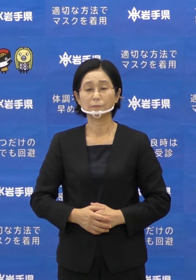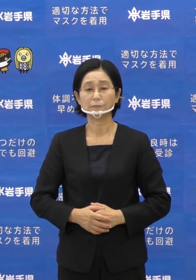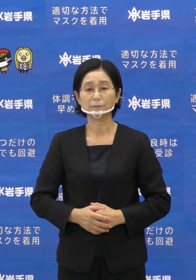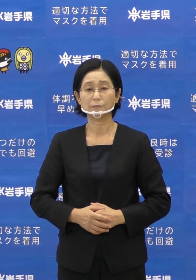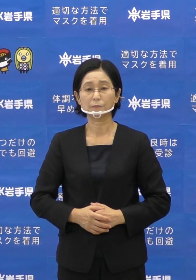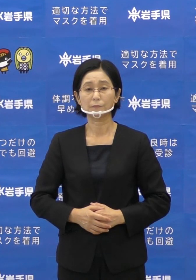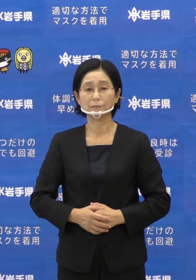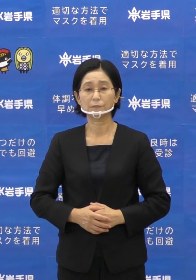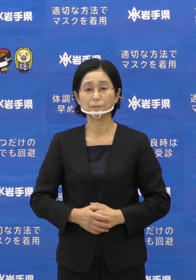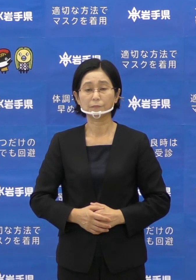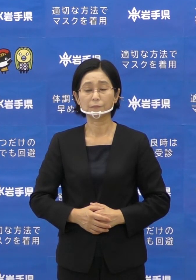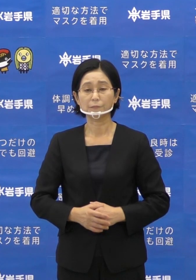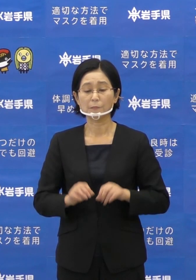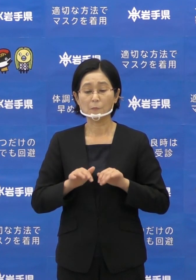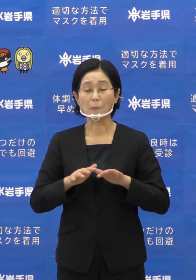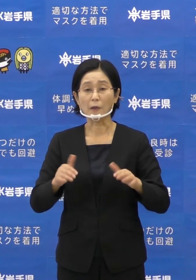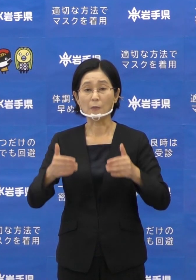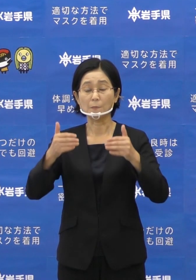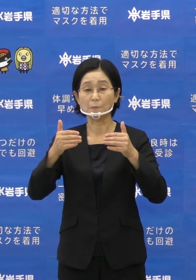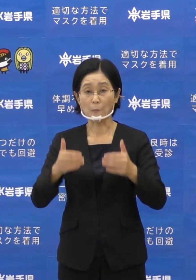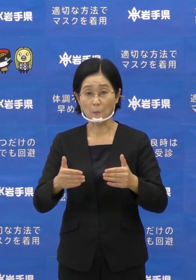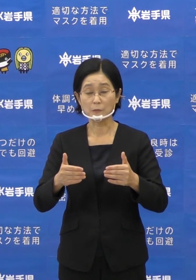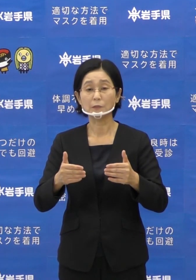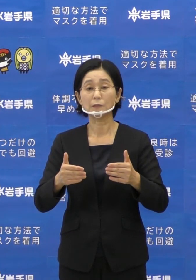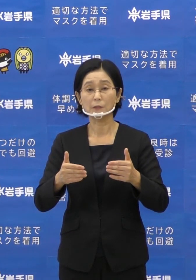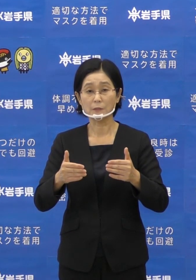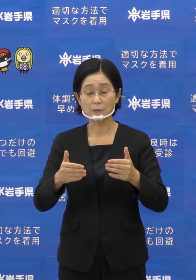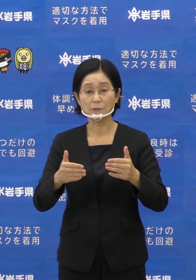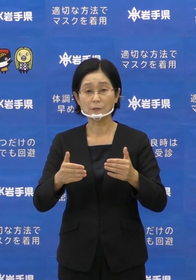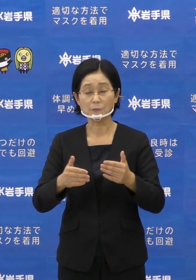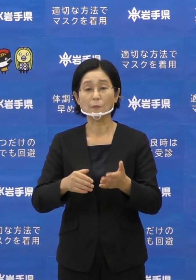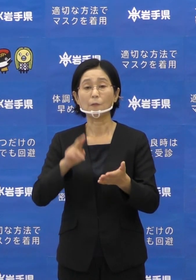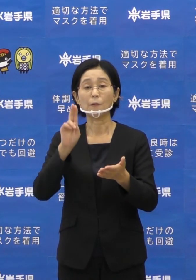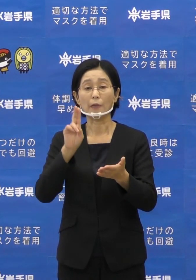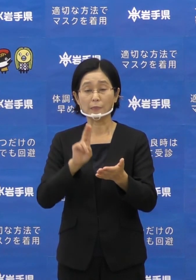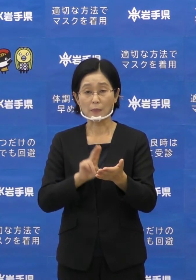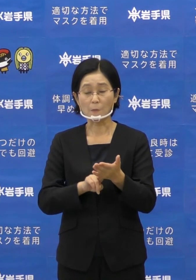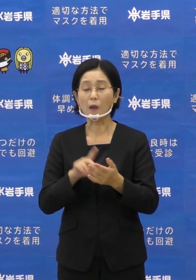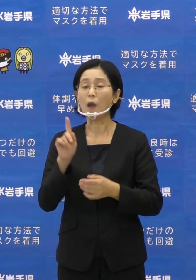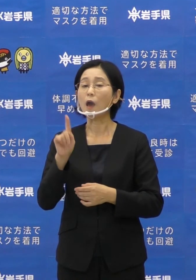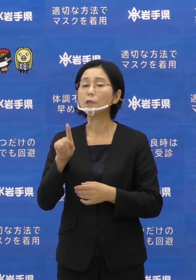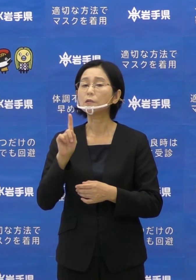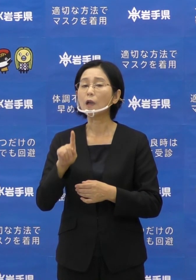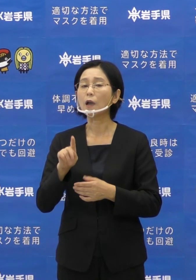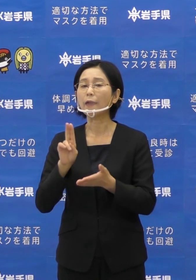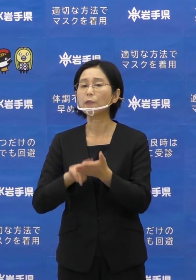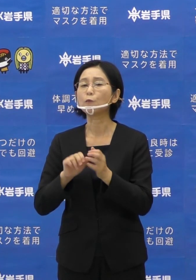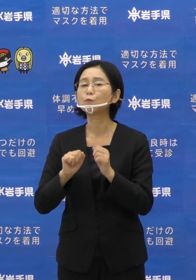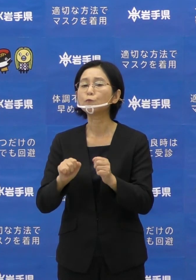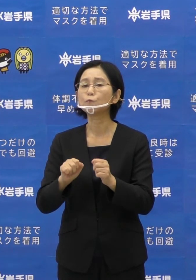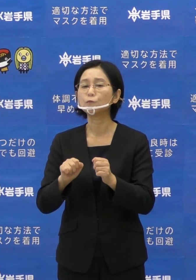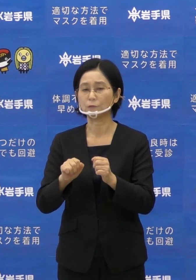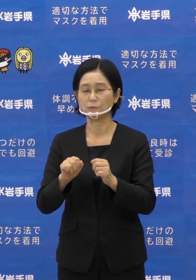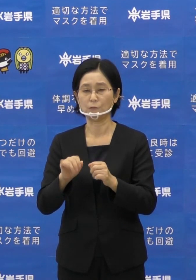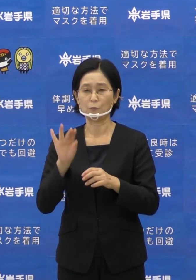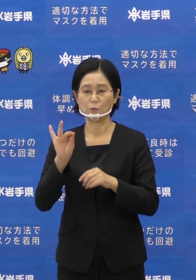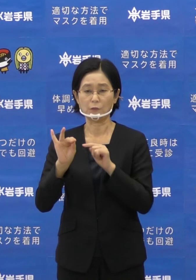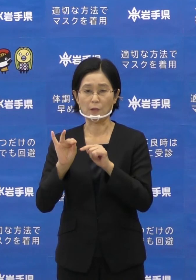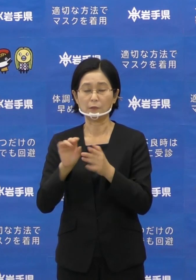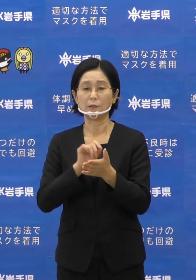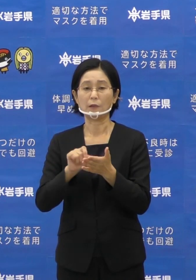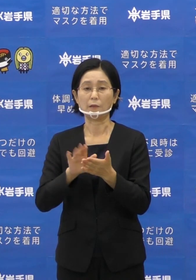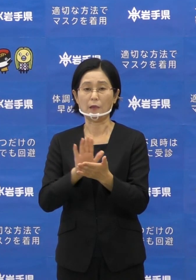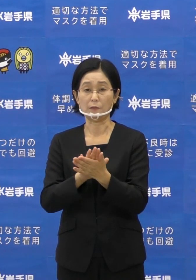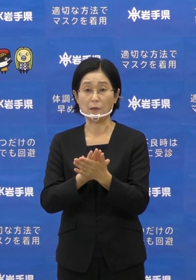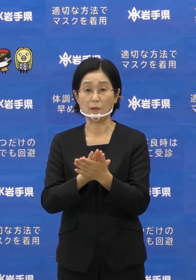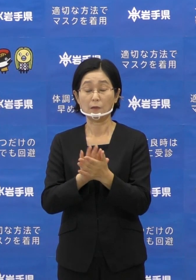を、明日要請を決定する予定ですというふうに書かれてたんですけれども、結果的に準備に着